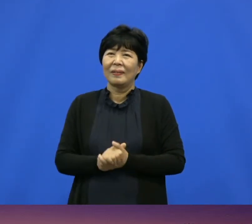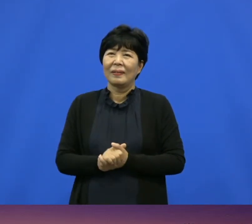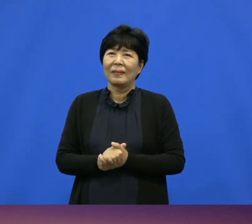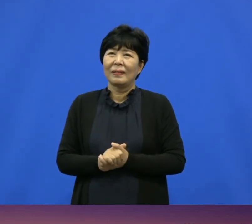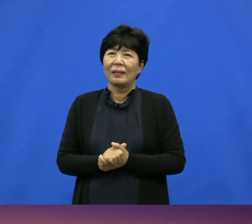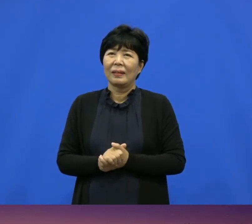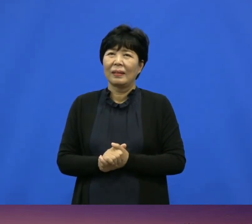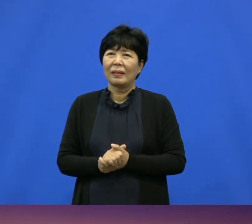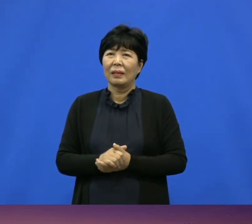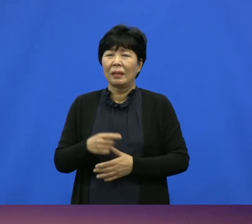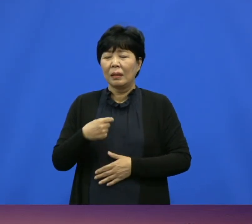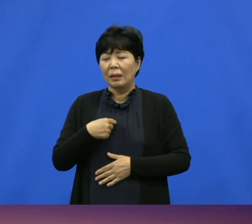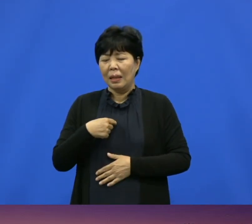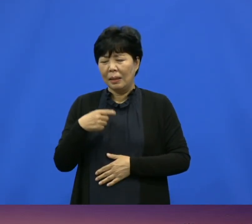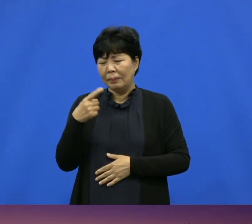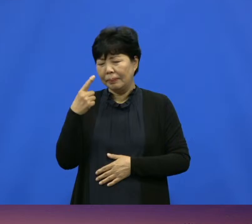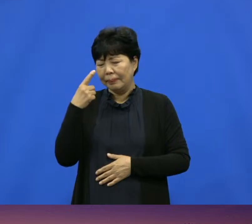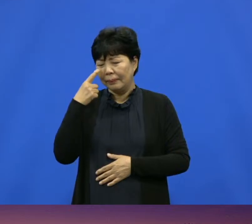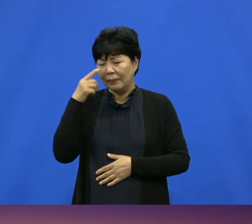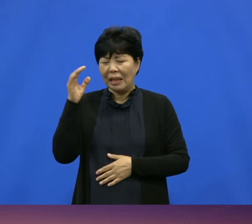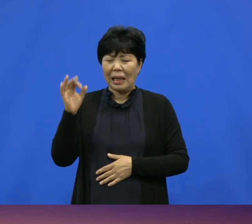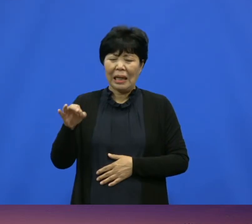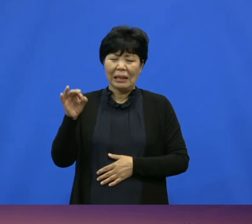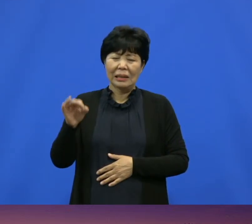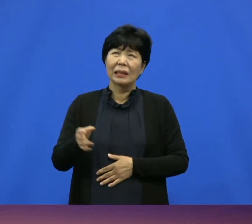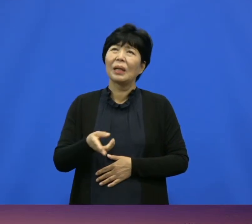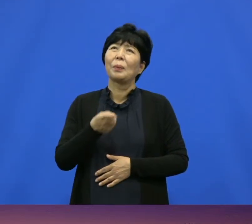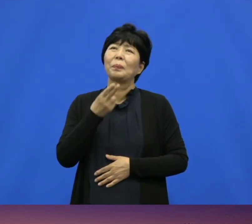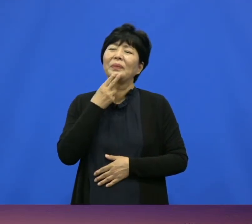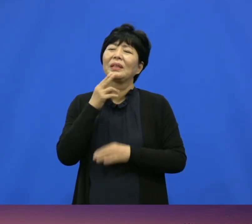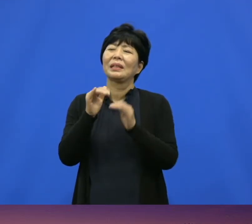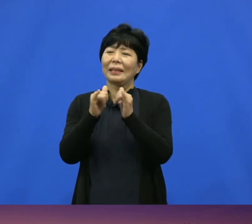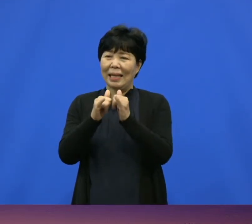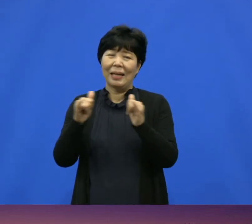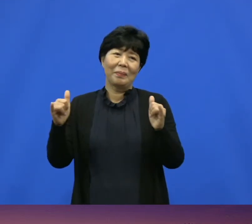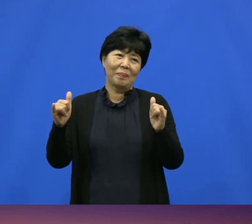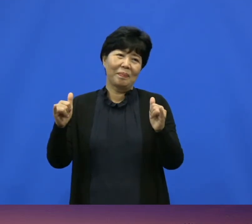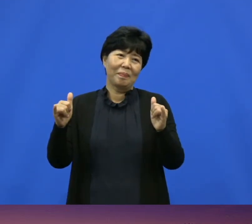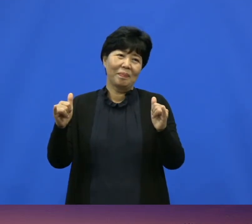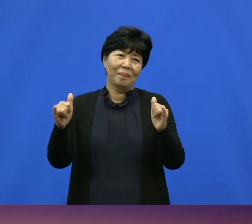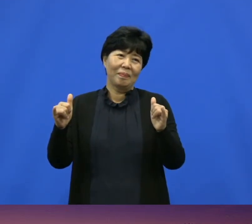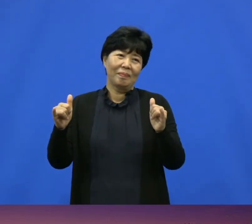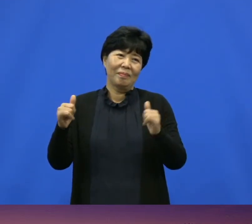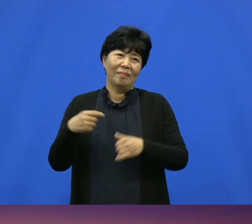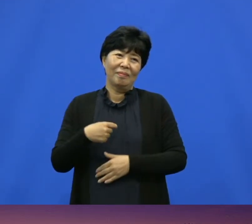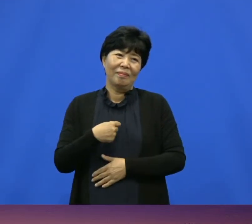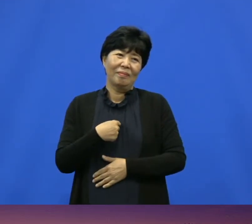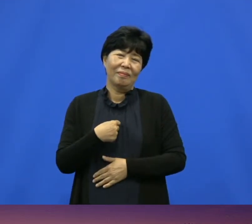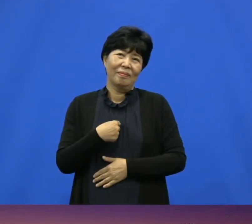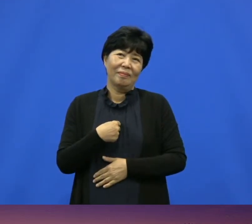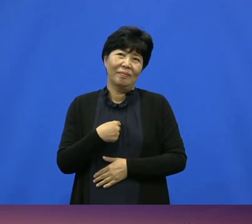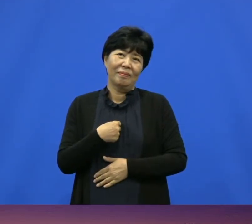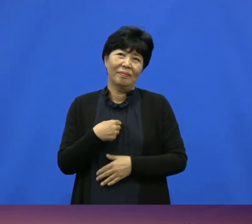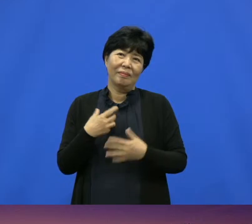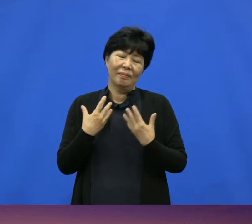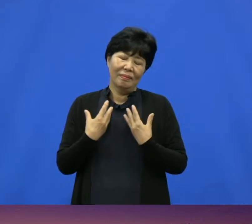자기에 대해서 무가치함을 느끼고, 난 끝이야, 나는 아무것도 할 수 없어, 난 루저야.